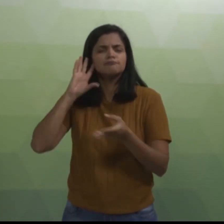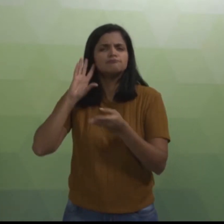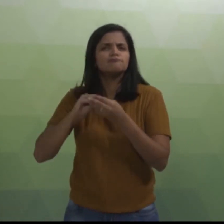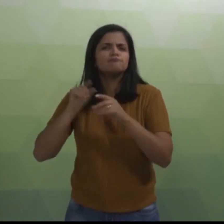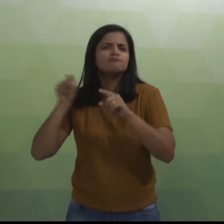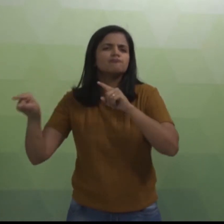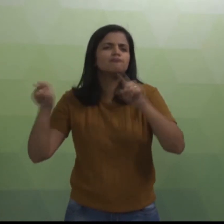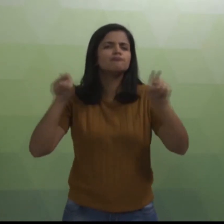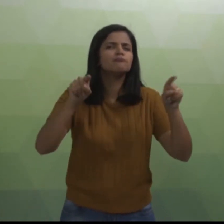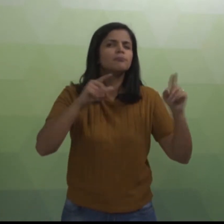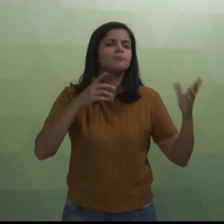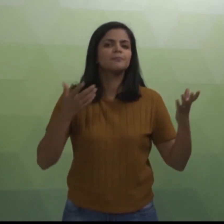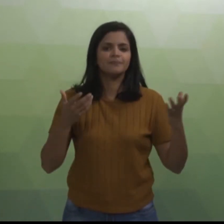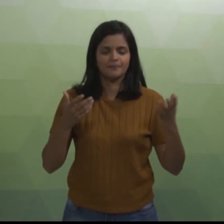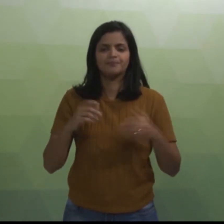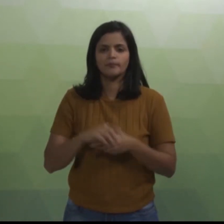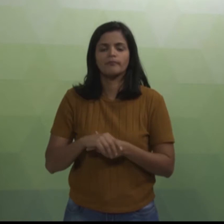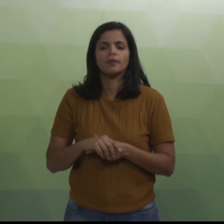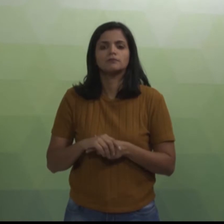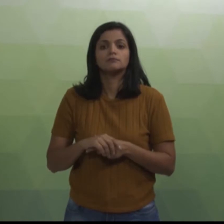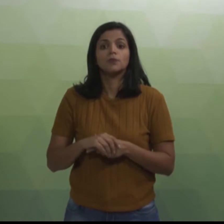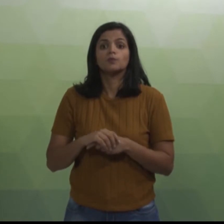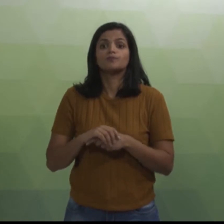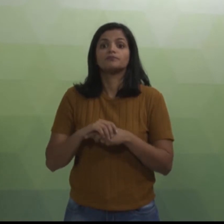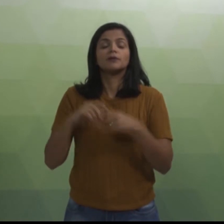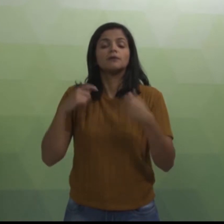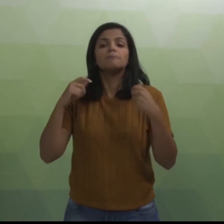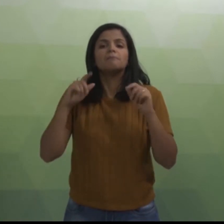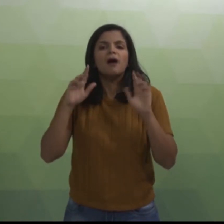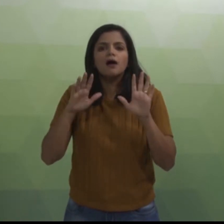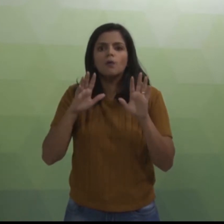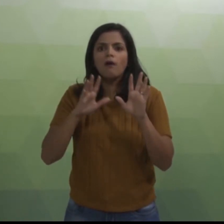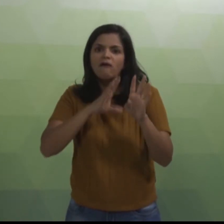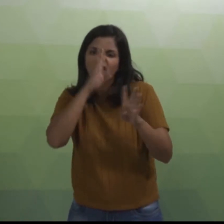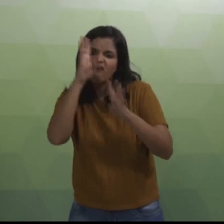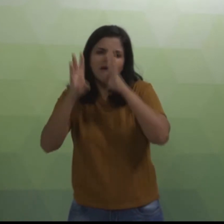determinado local, e sempre me referir a eles.